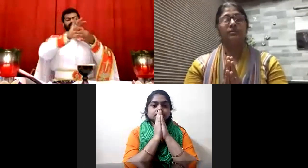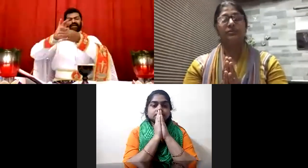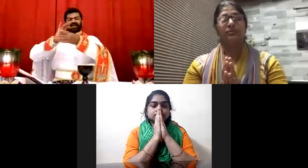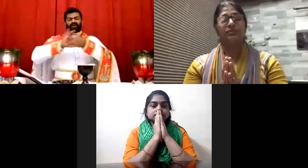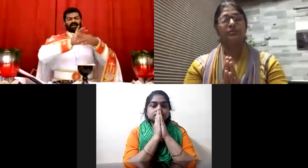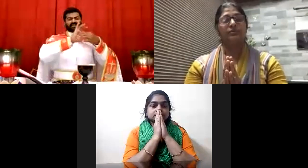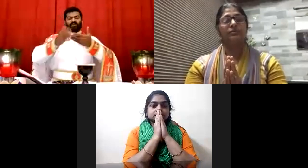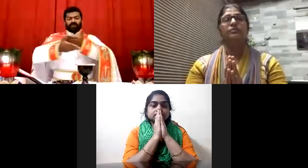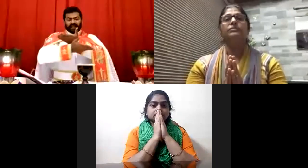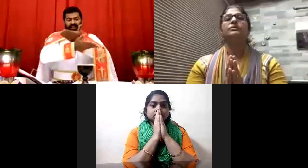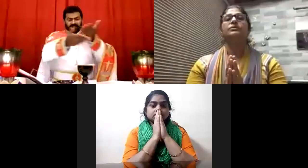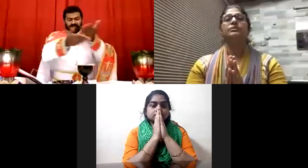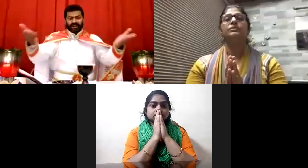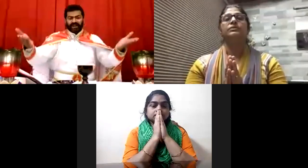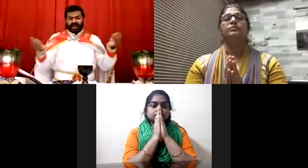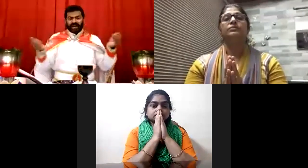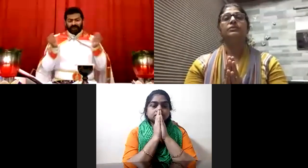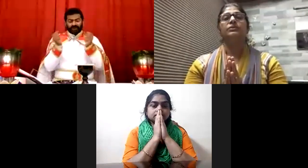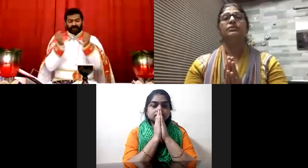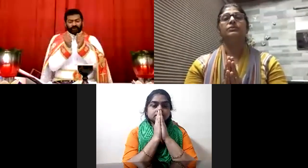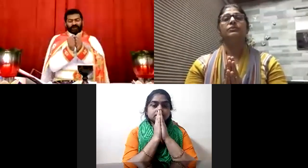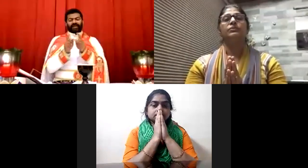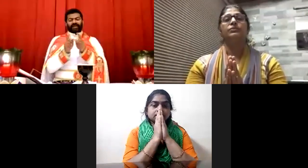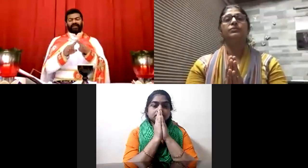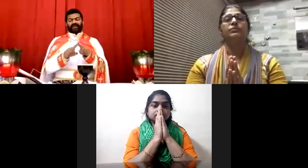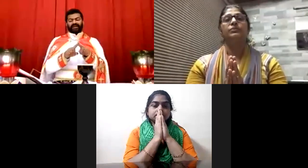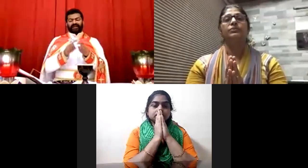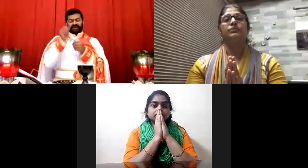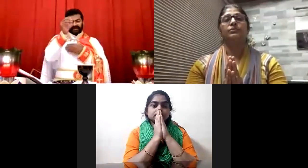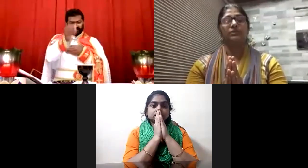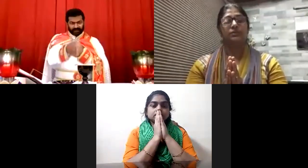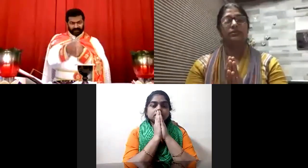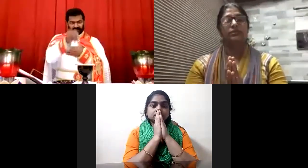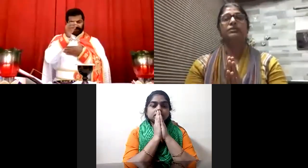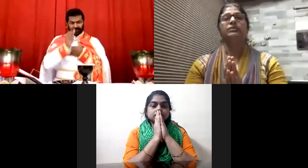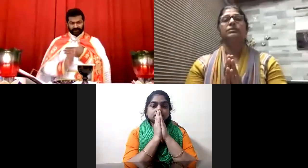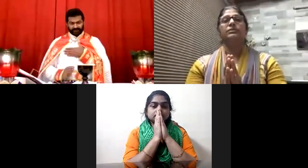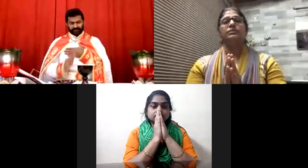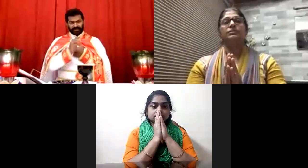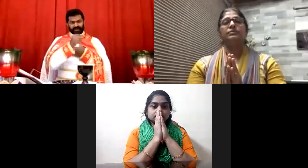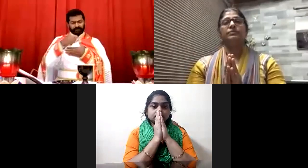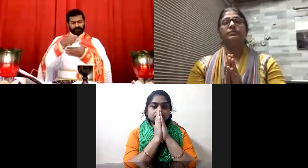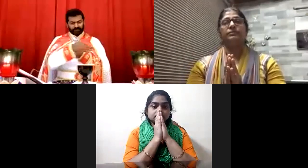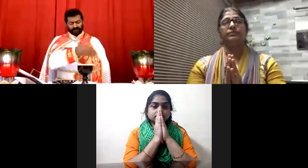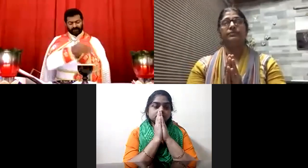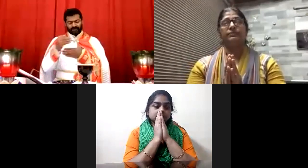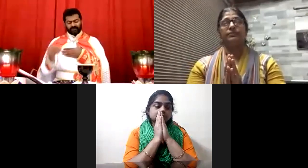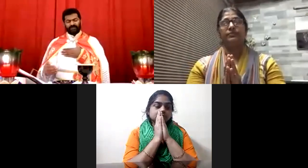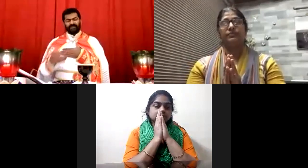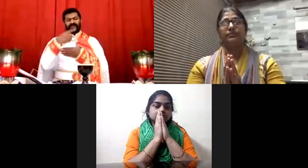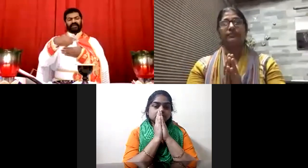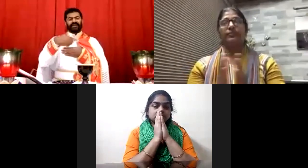പരിശുദ്ധാത്മാവിന്റെ സഹവാസവും നാം എല്ലാവരും കൂടെ ഉണ്ടായിരിക്കട്ടെ, ഇപ്പോഴും